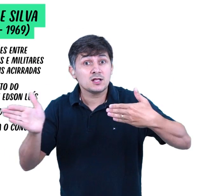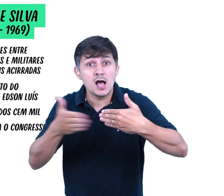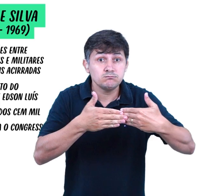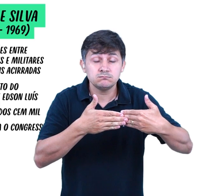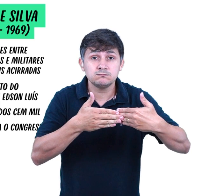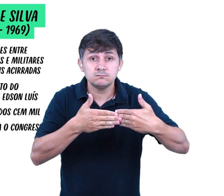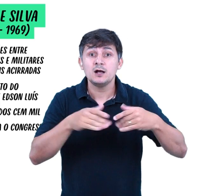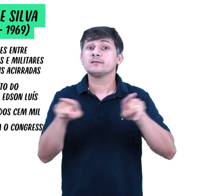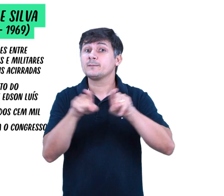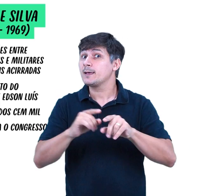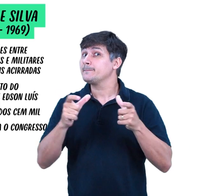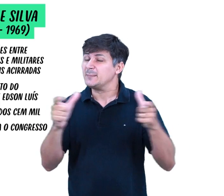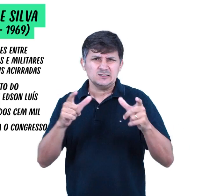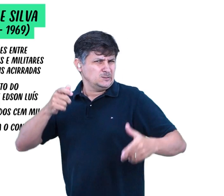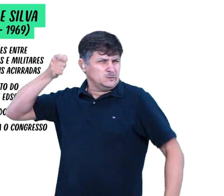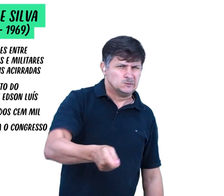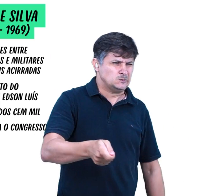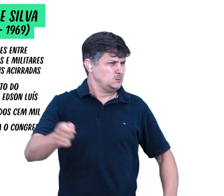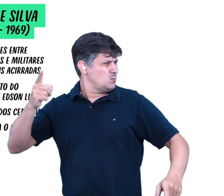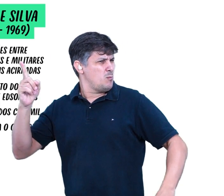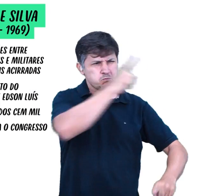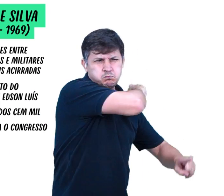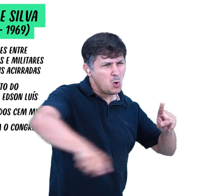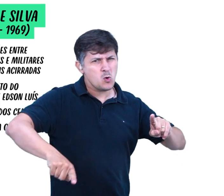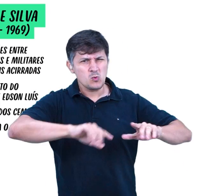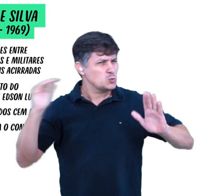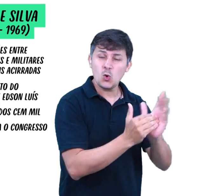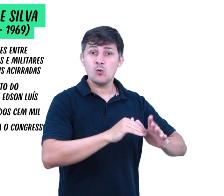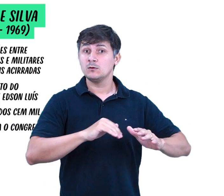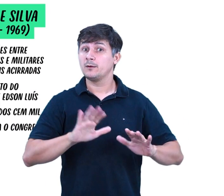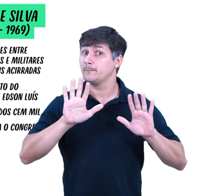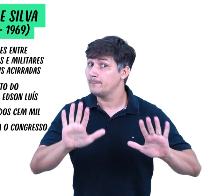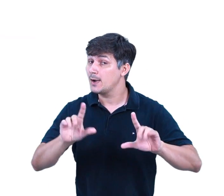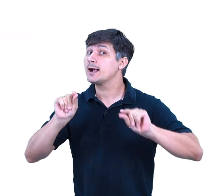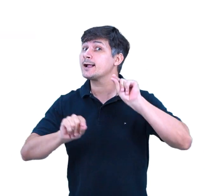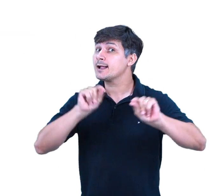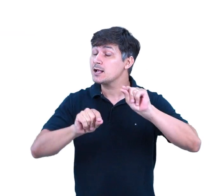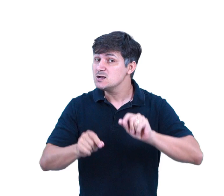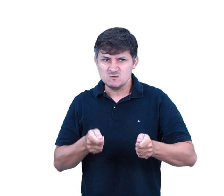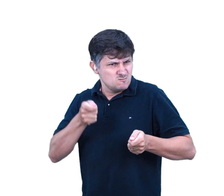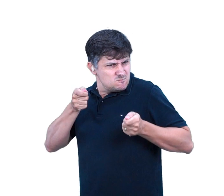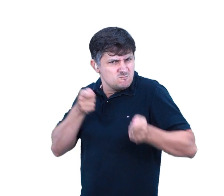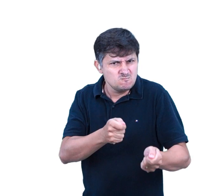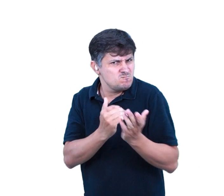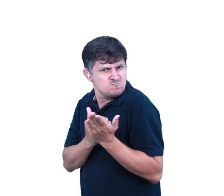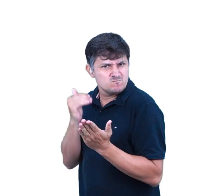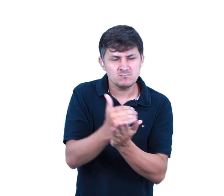fim do habeas corpus e representa o momento de maior repressão da ditadura militar. No entanto, quem vai levar a cabo